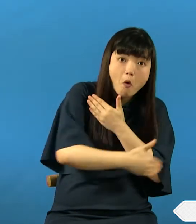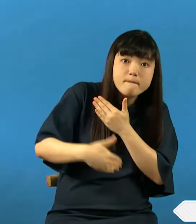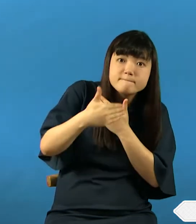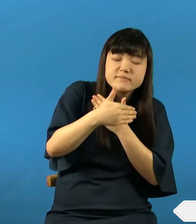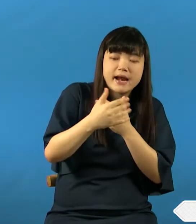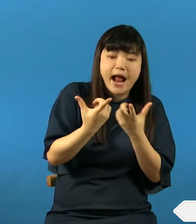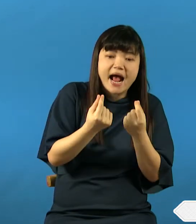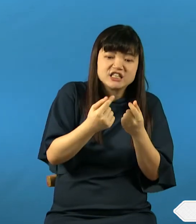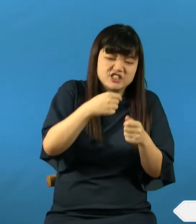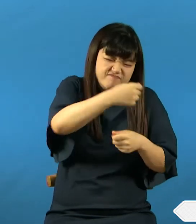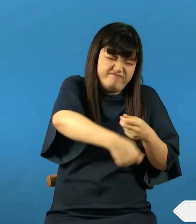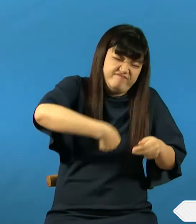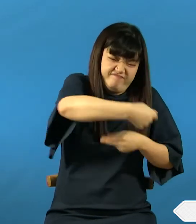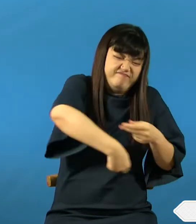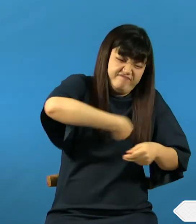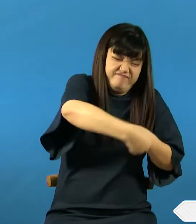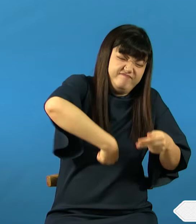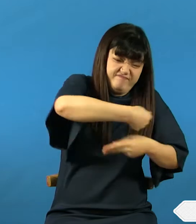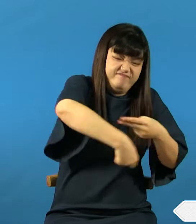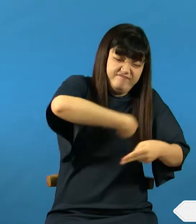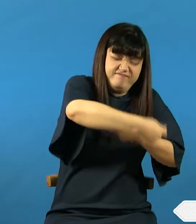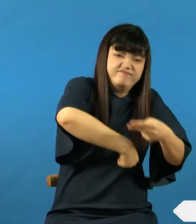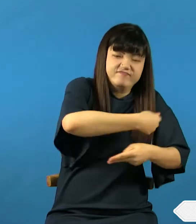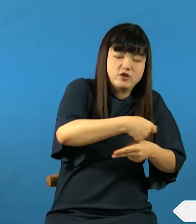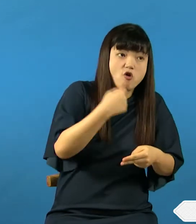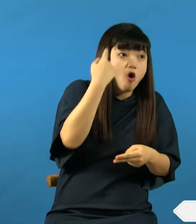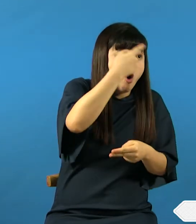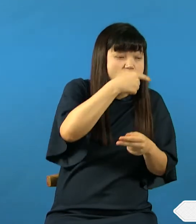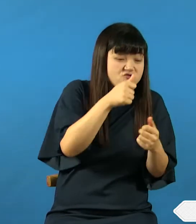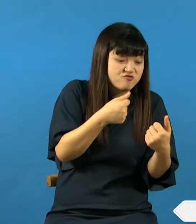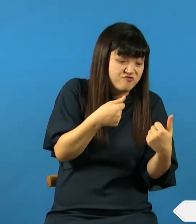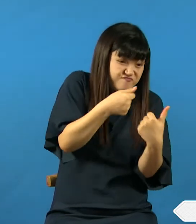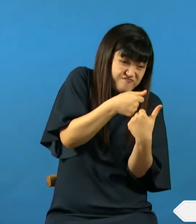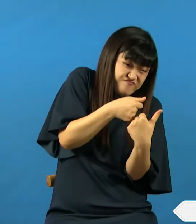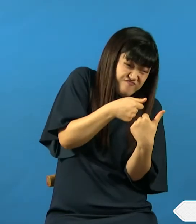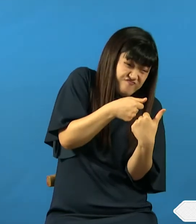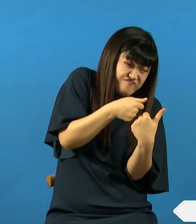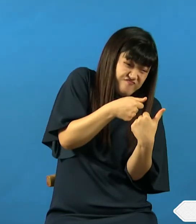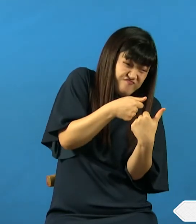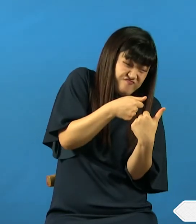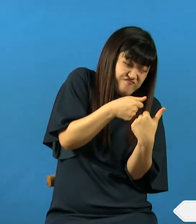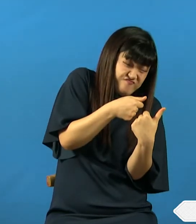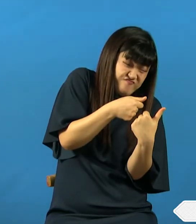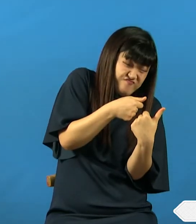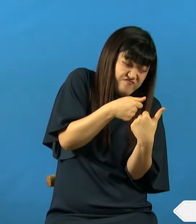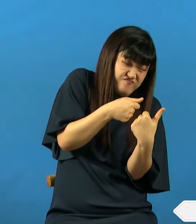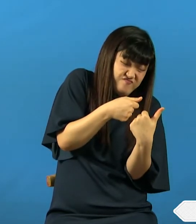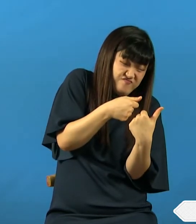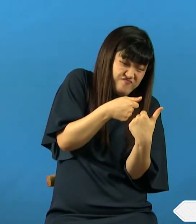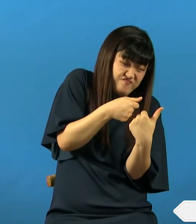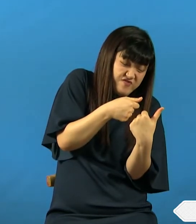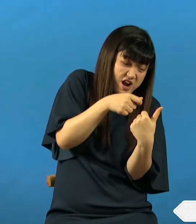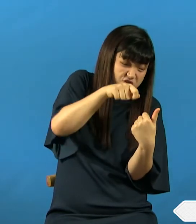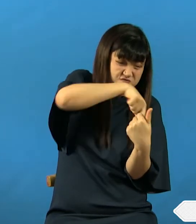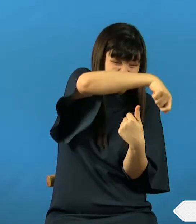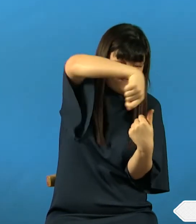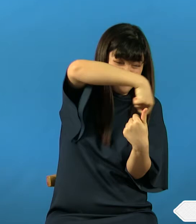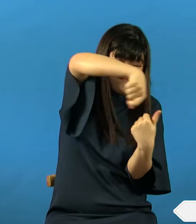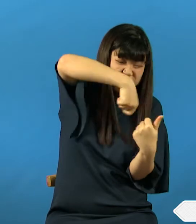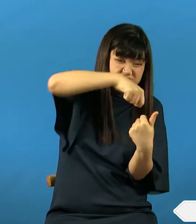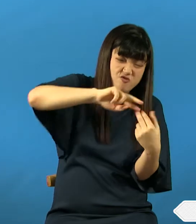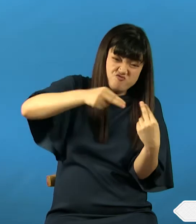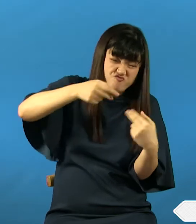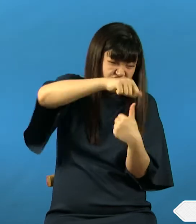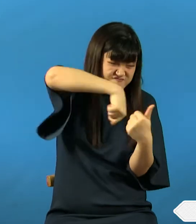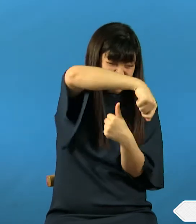같이 그냥 꽁꽁 묶어버립니다. 시체하고 얼굴과 얼굴을 맞대게 하고 가슴과 가슴 맞대게 하고 몸과 몸을